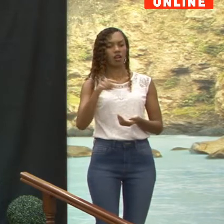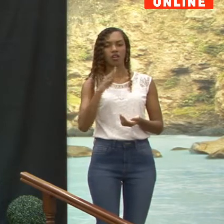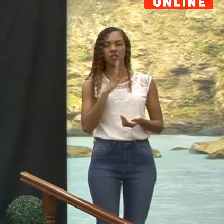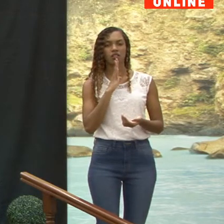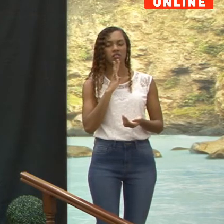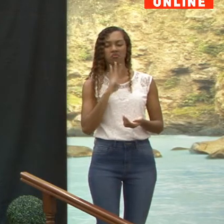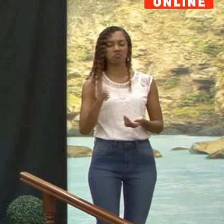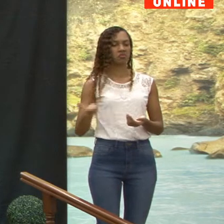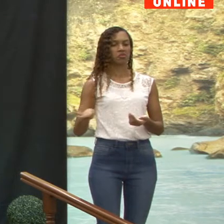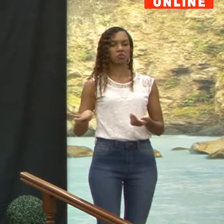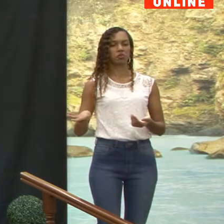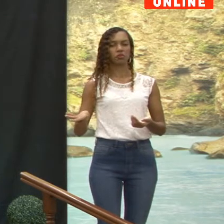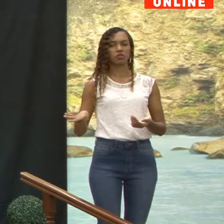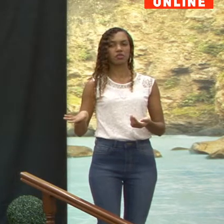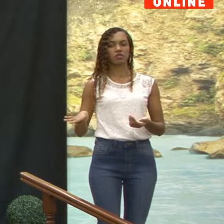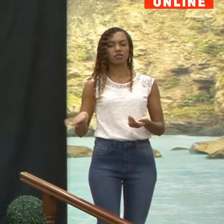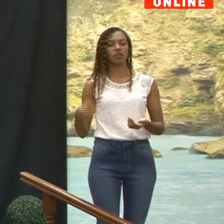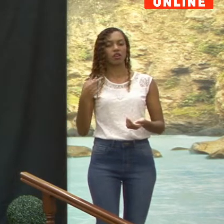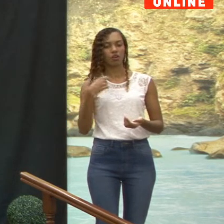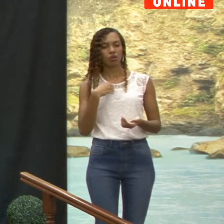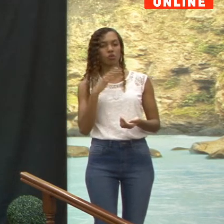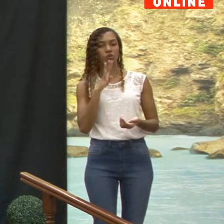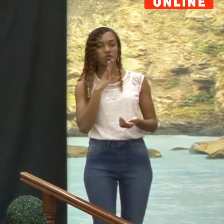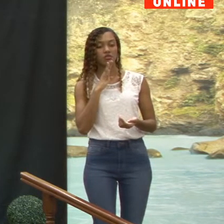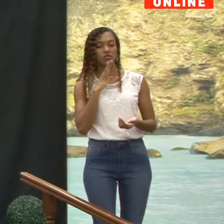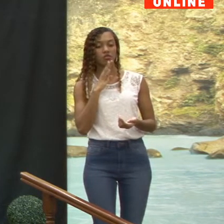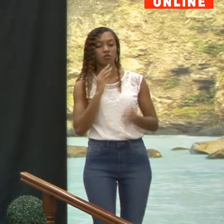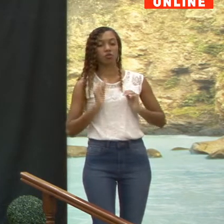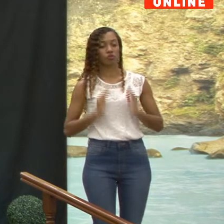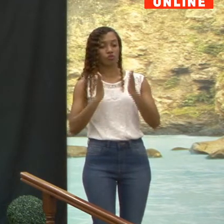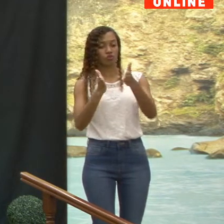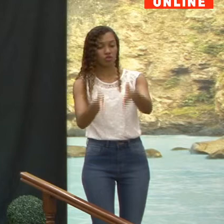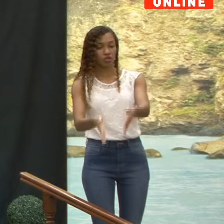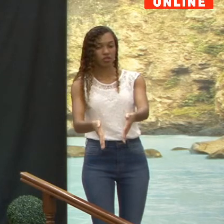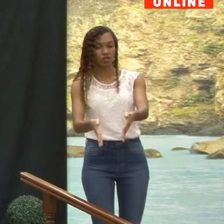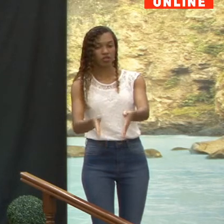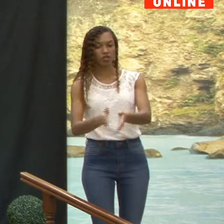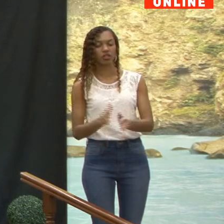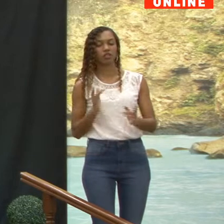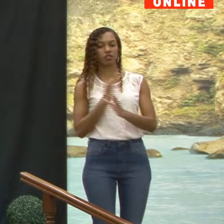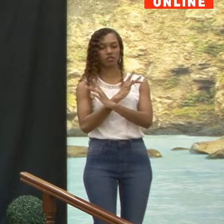a conhecê-lo quando cheguei lá naquela cidade. Uma cidade que